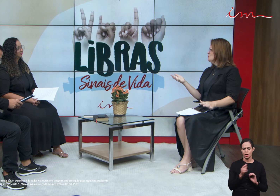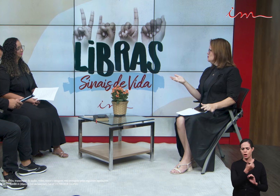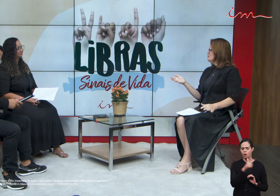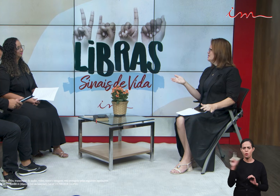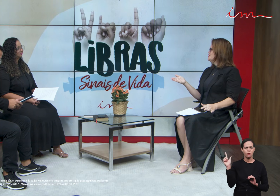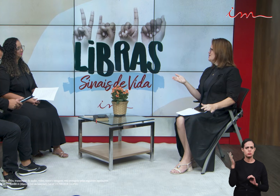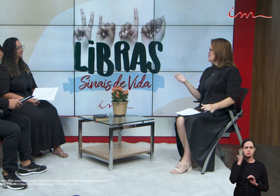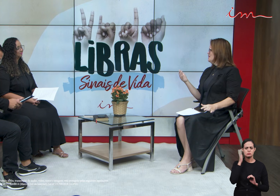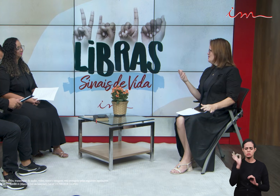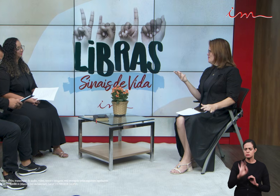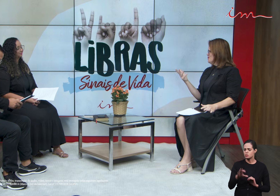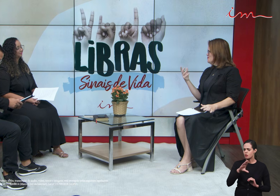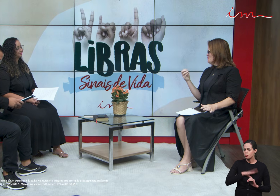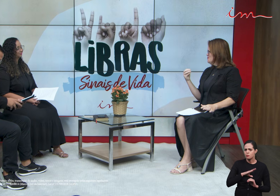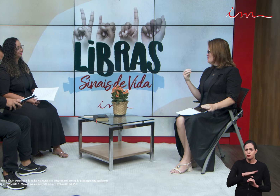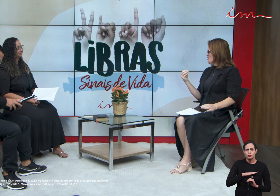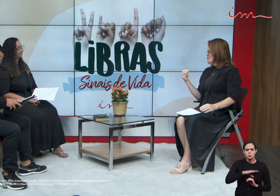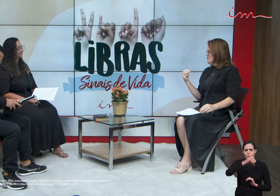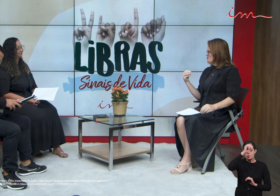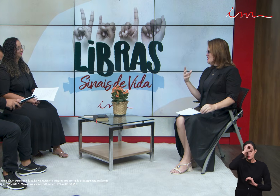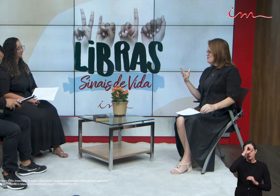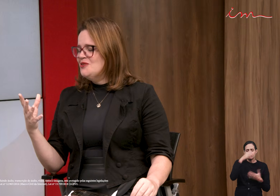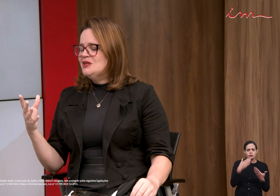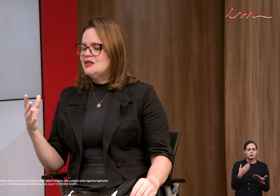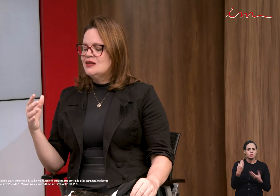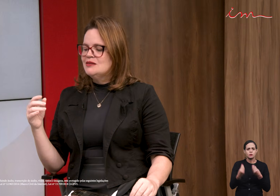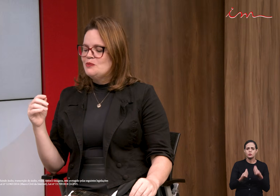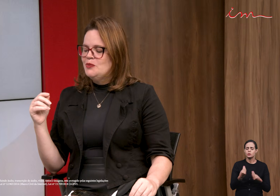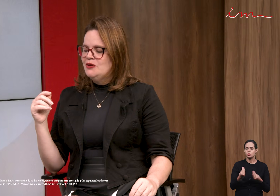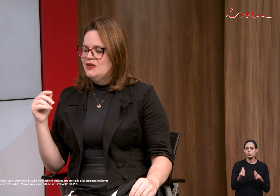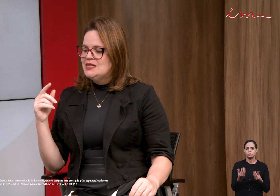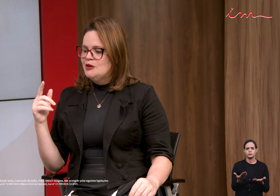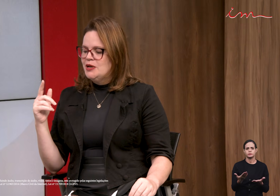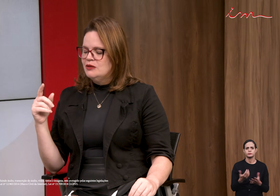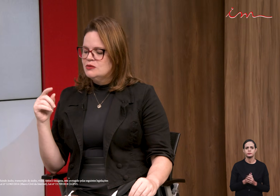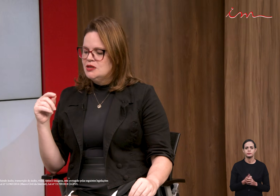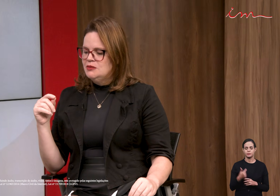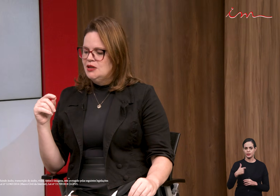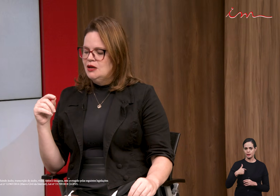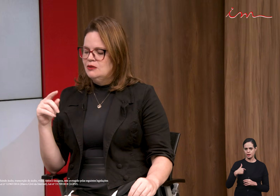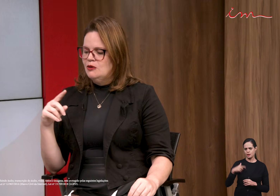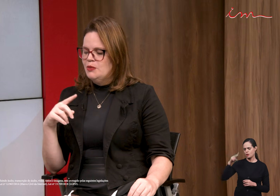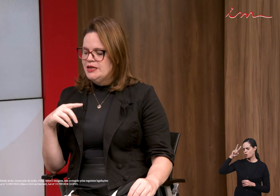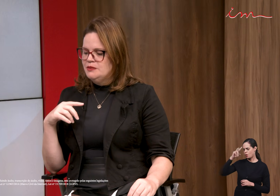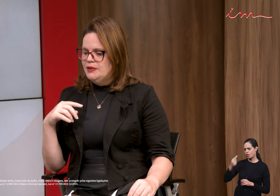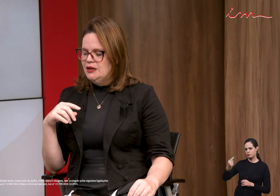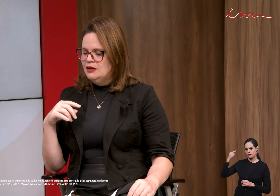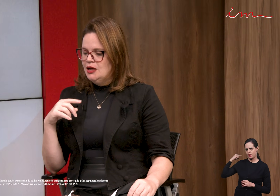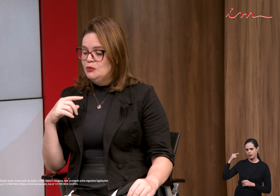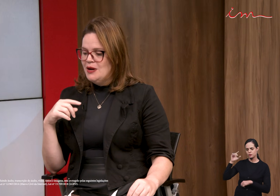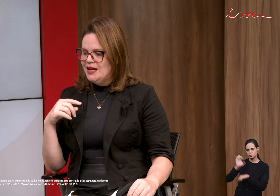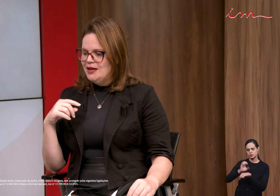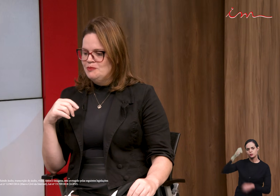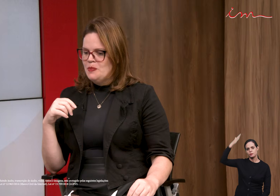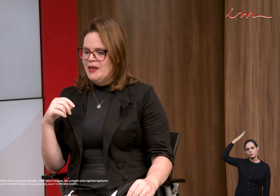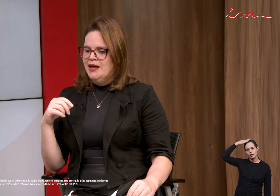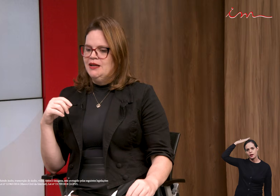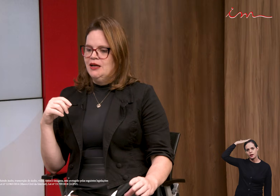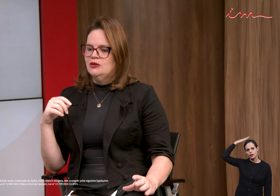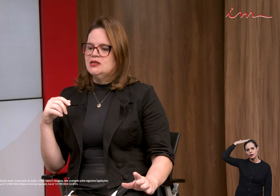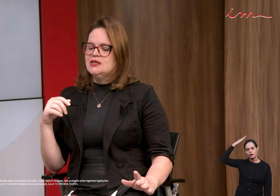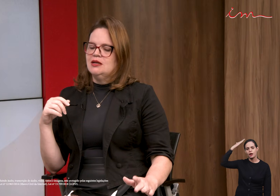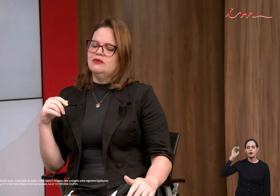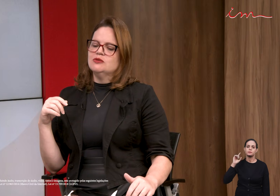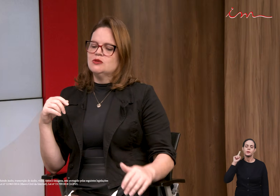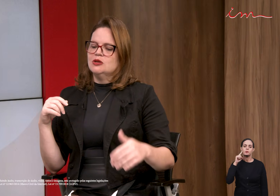sabe nem o português direito, e é um desafio. Então, me fez lembrar de um seminário ao qual participei lá no Pará.